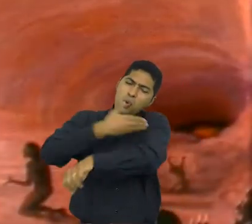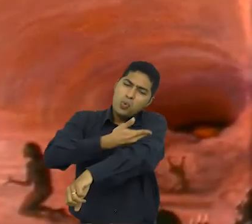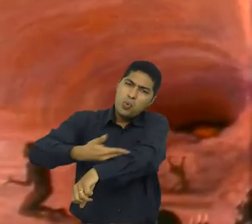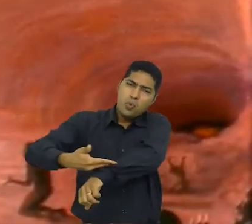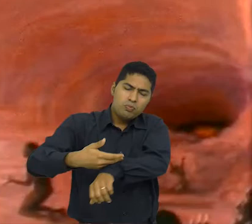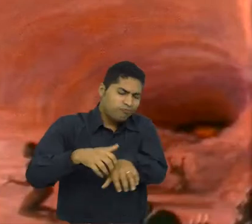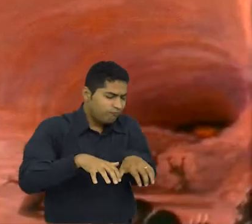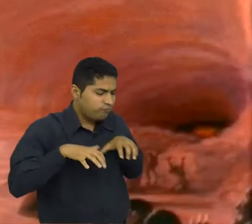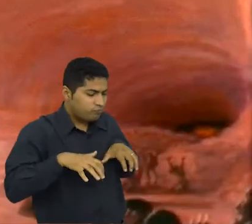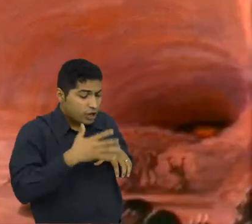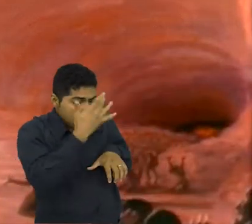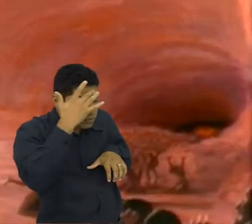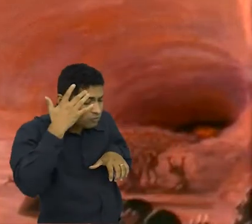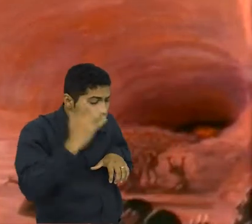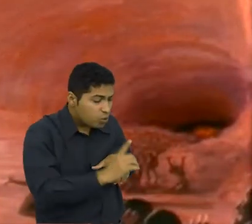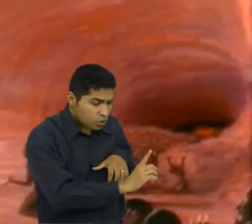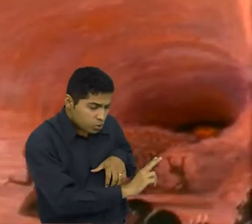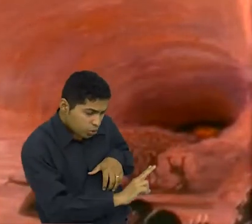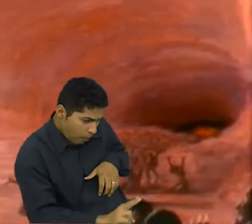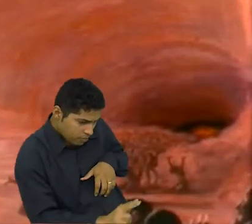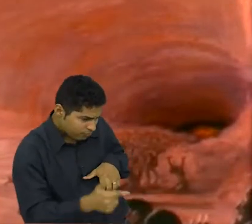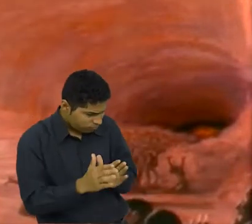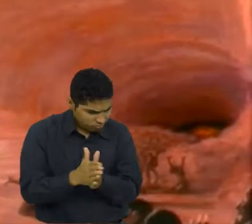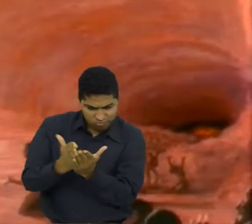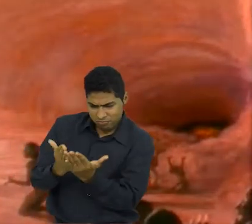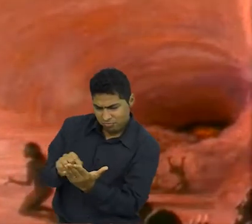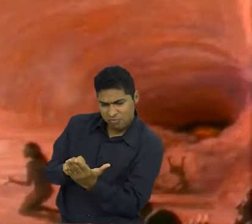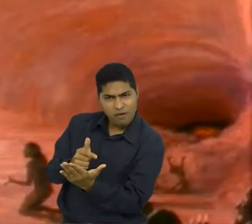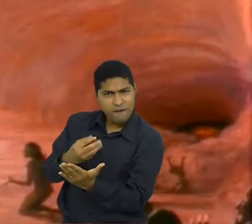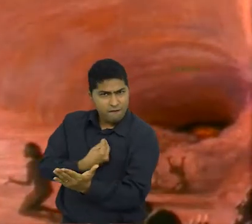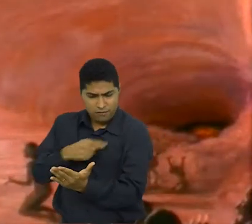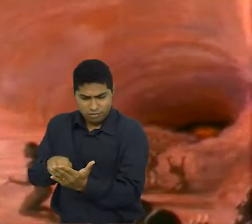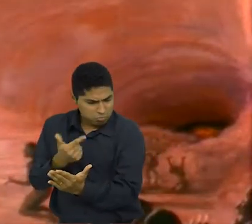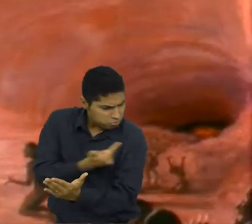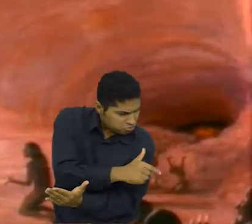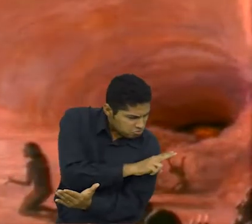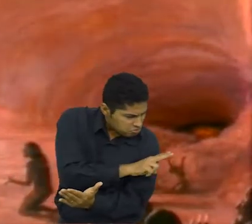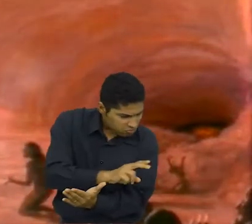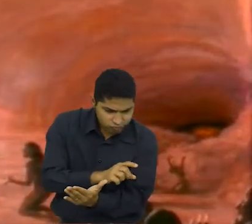As pessoas cujos nomes não forem encontrados no livro da vida serão jogadas no lago de